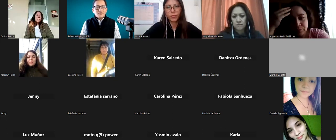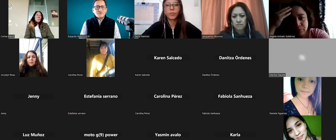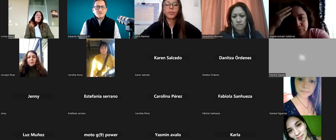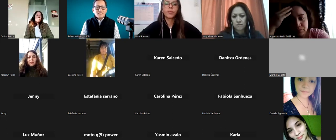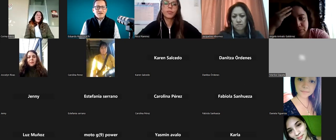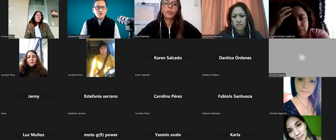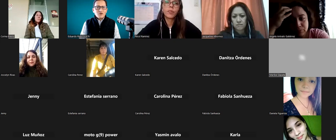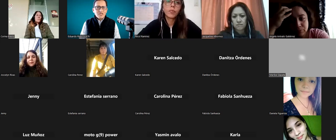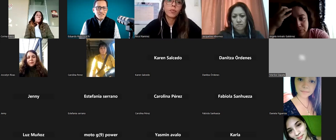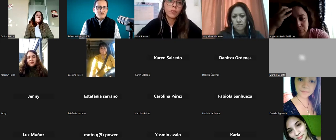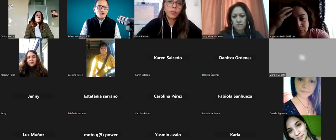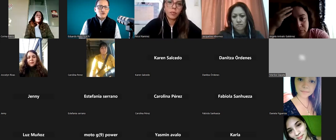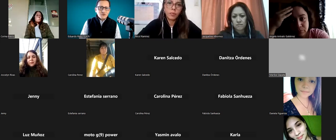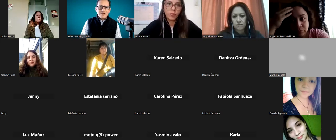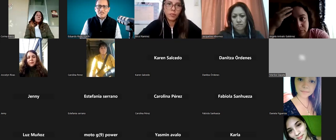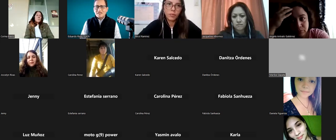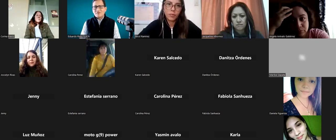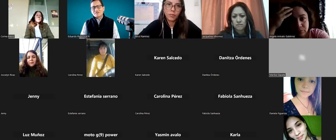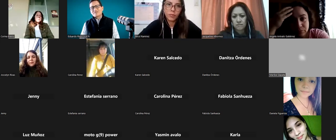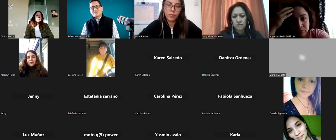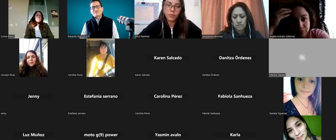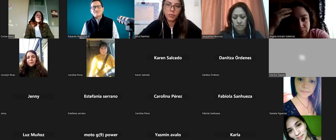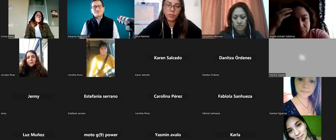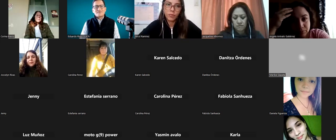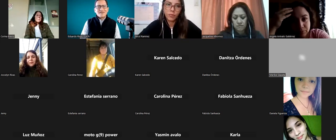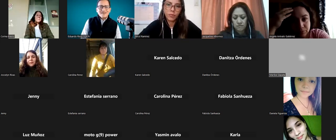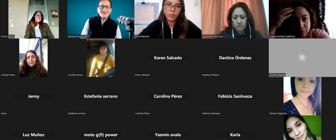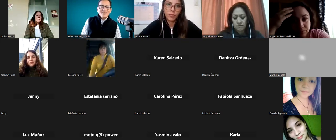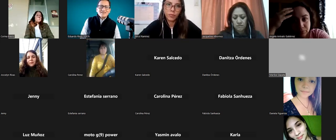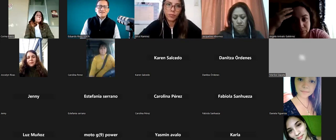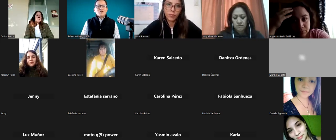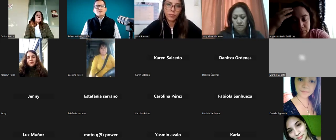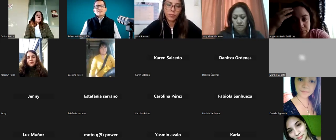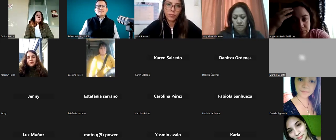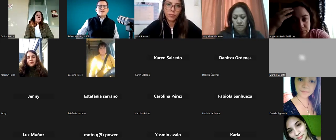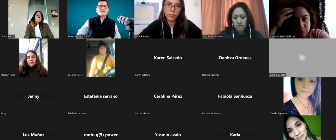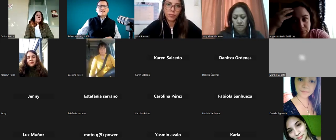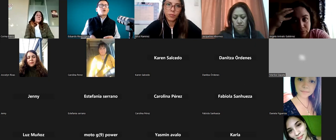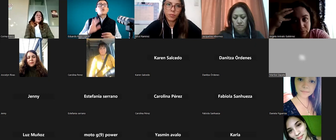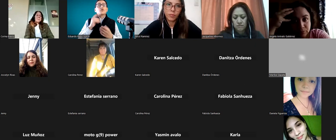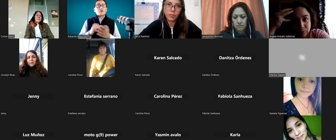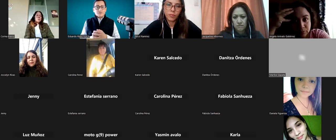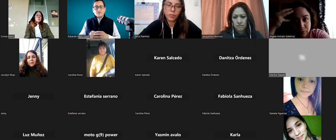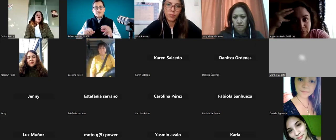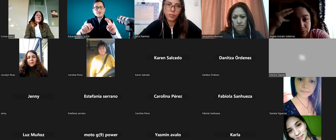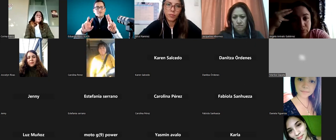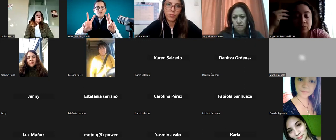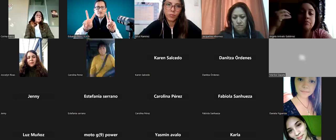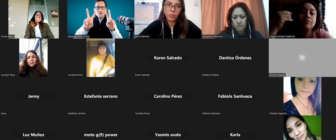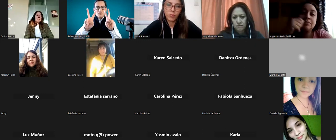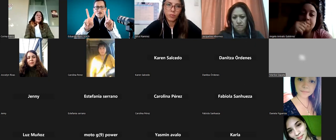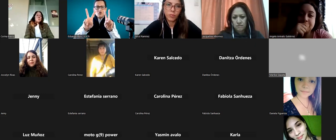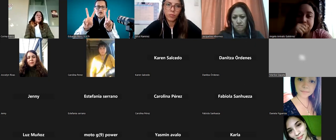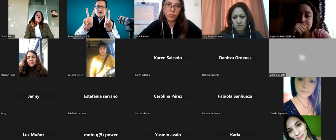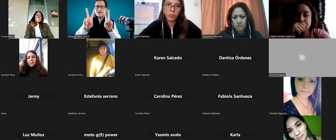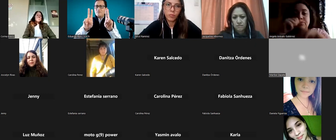justamente en esto. Estaba estudiando técnico en construcción esta persona sorda. ¿Saben cómo se dice construcción? Mire,